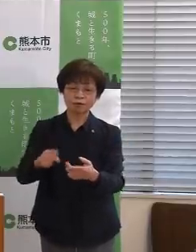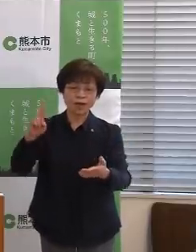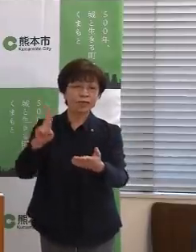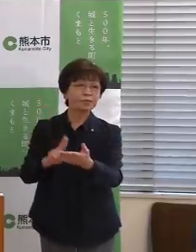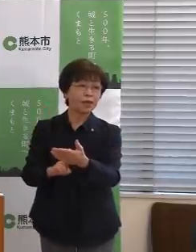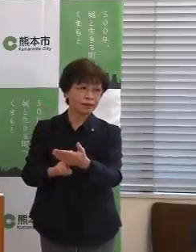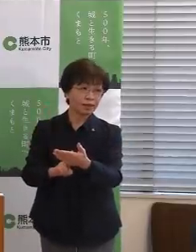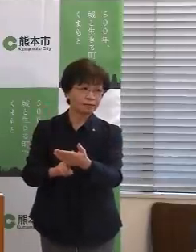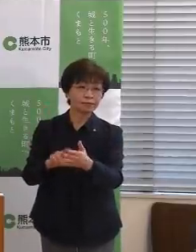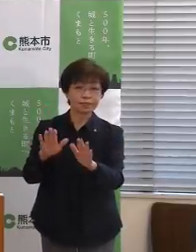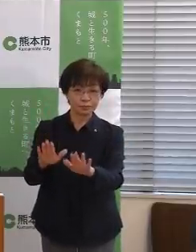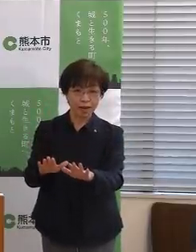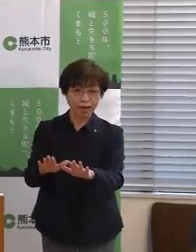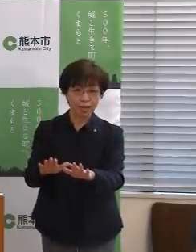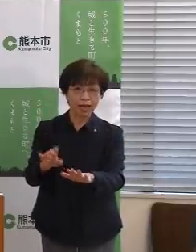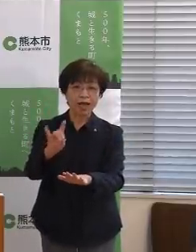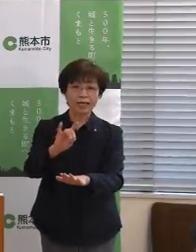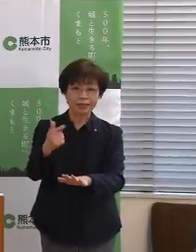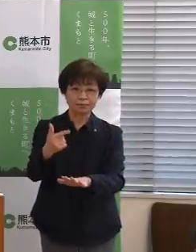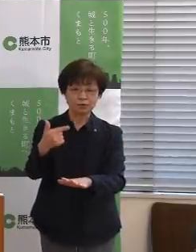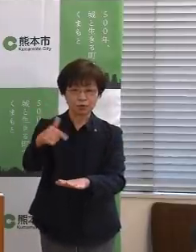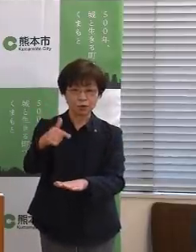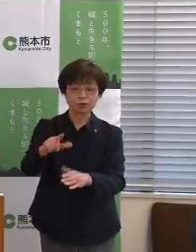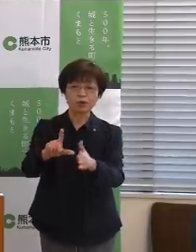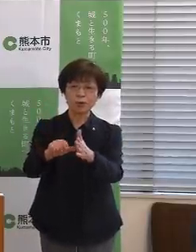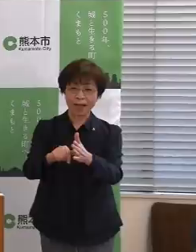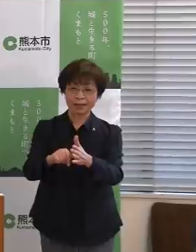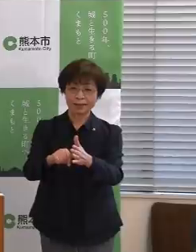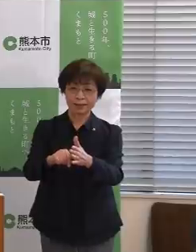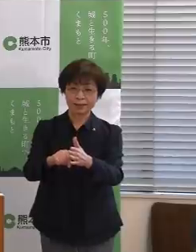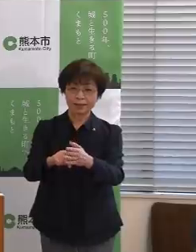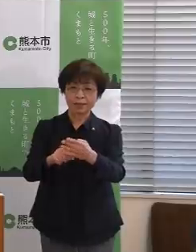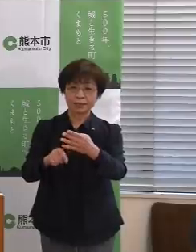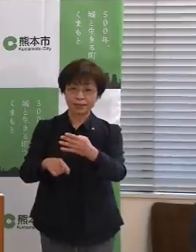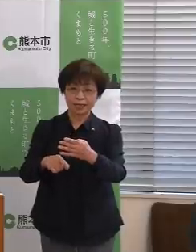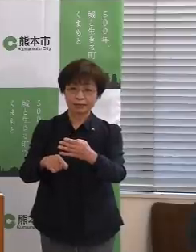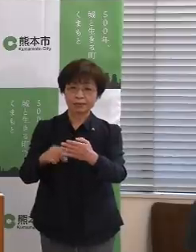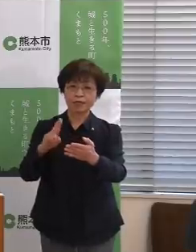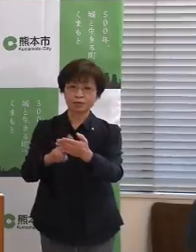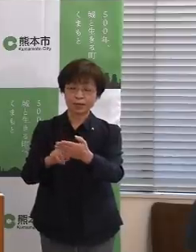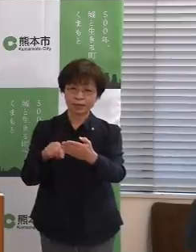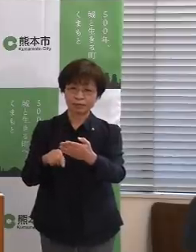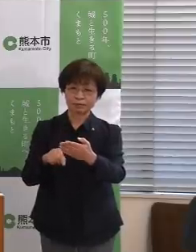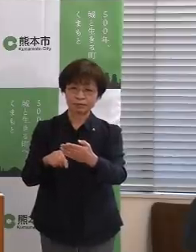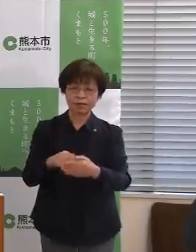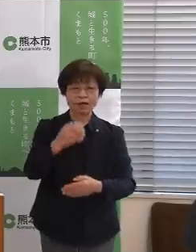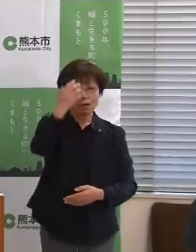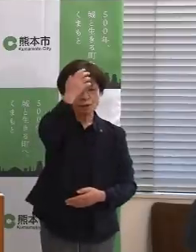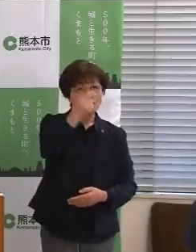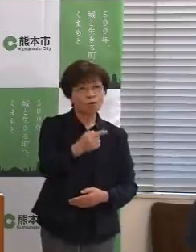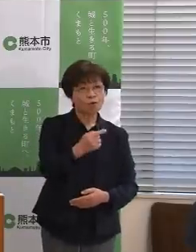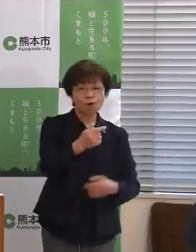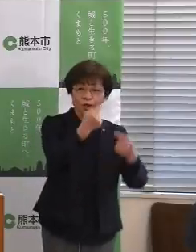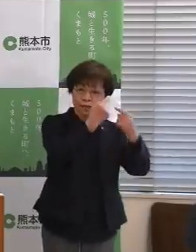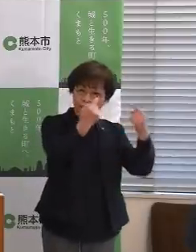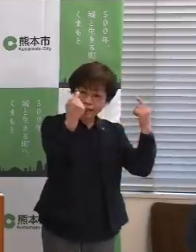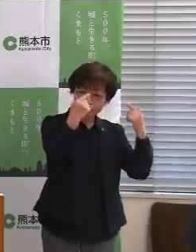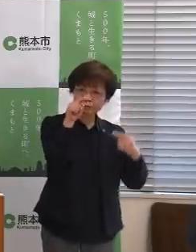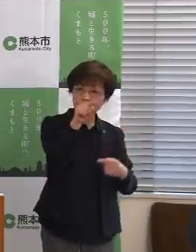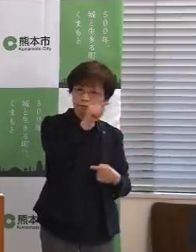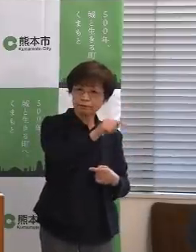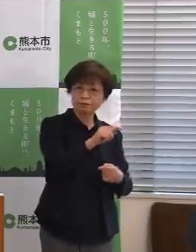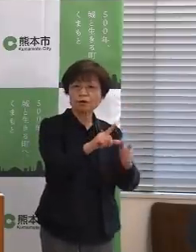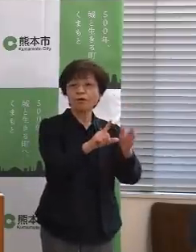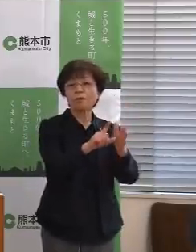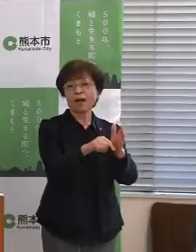められています。義務教育制の場合は、で、まあ、高等教育機関、まあ、大学の場合はですね、